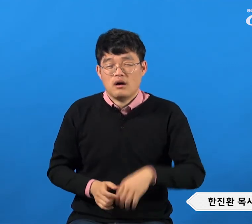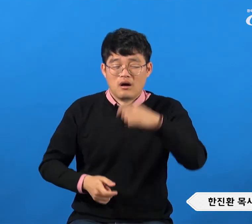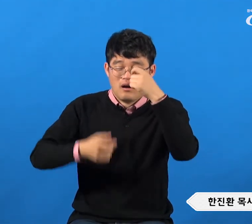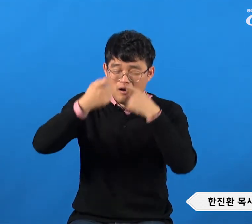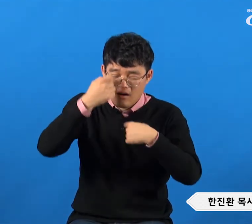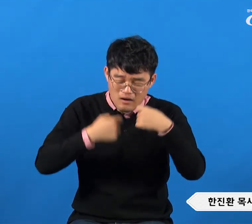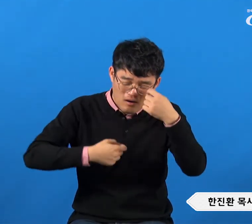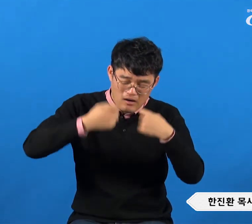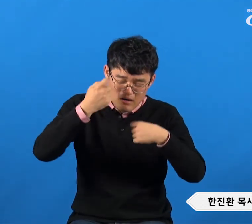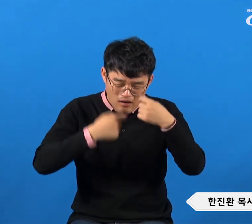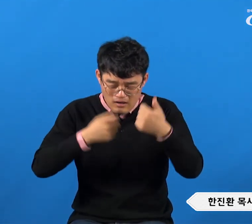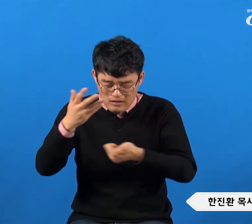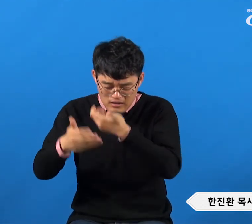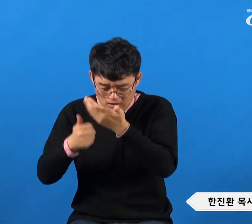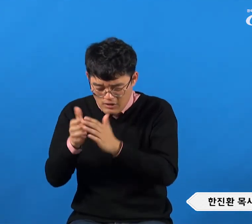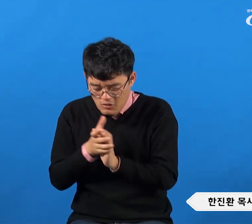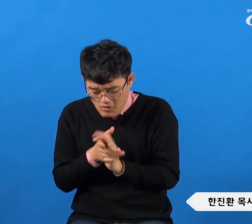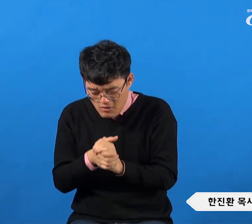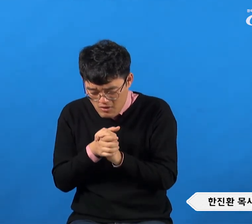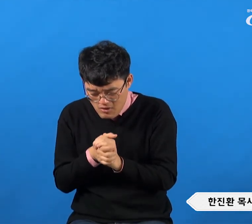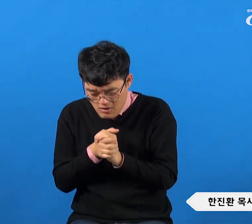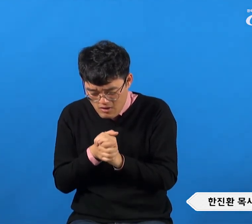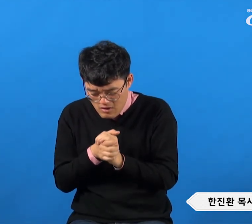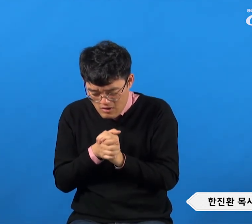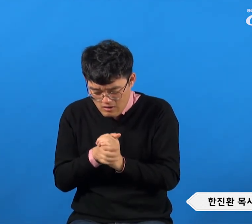얼마나 울면서 기도했을까?